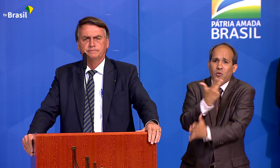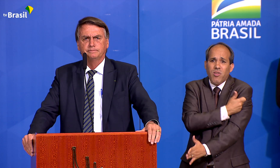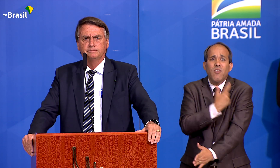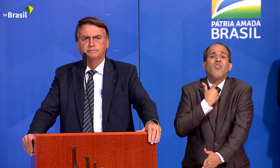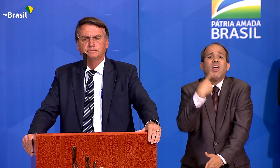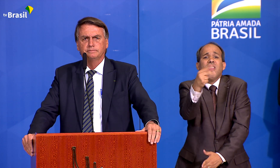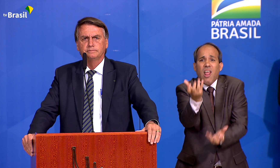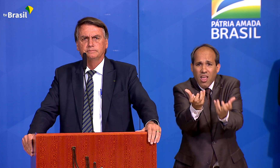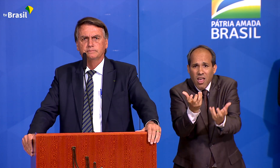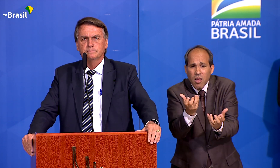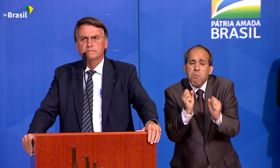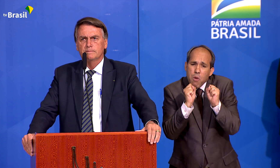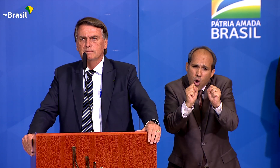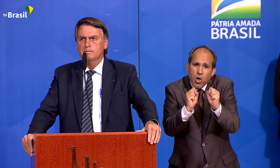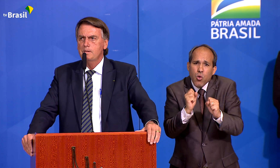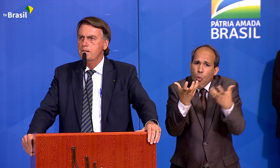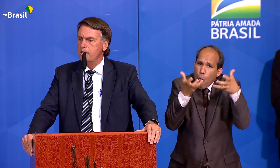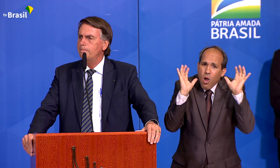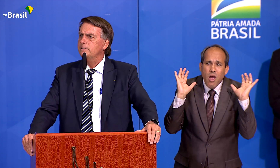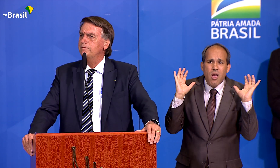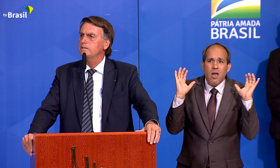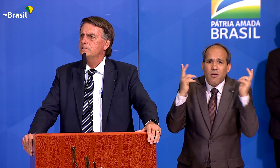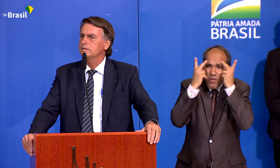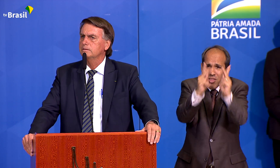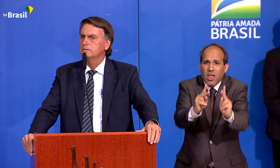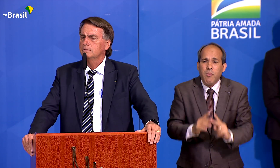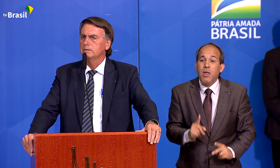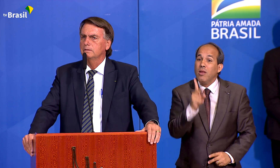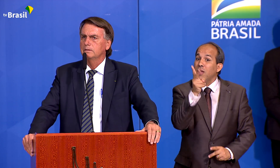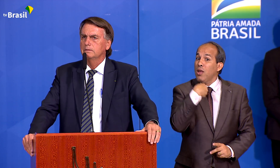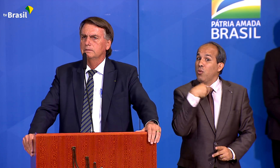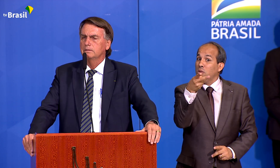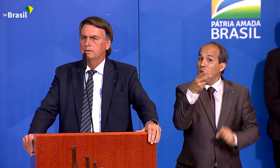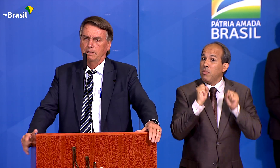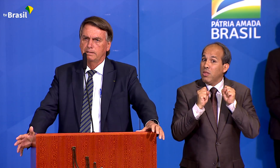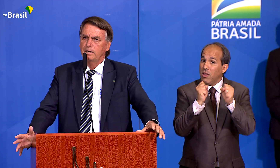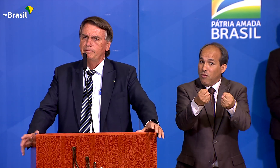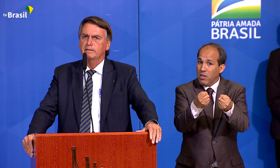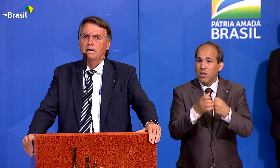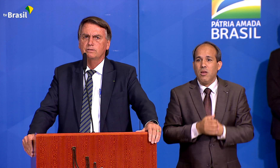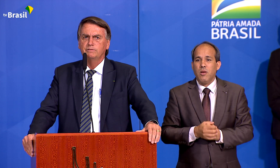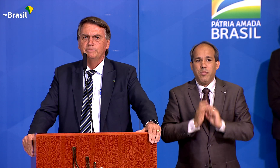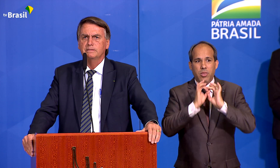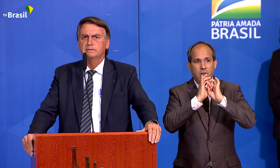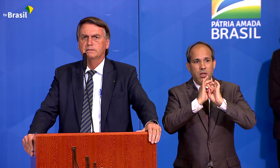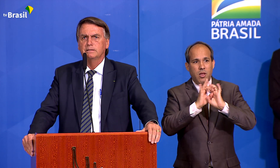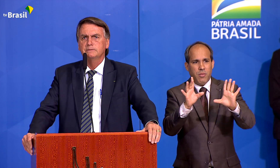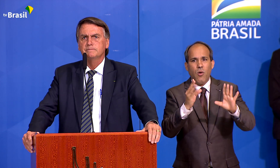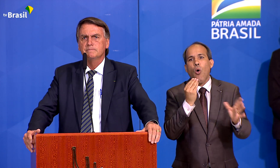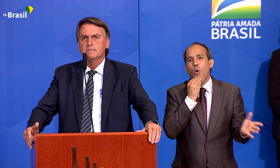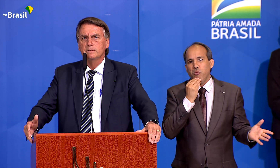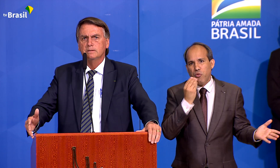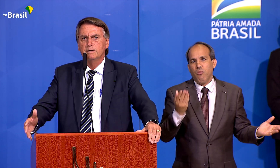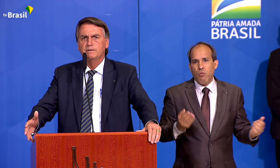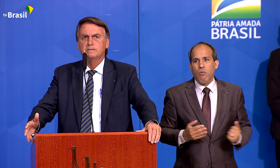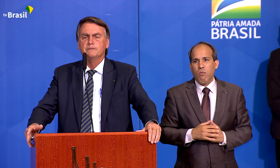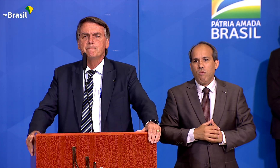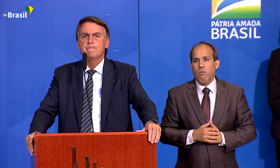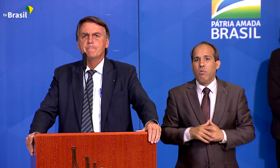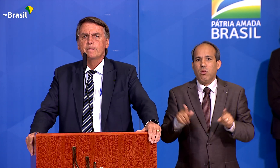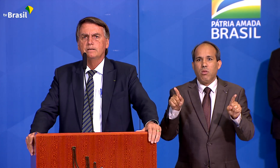para quem quisesse hoje e sempre defendia e além da Liberdade obviamente